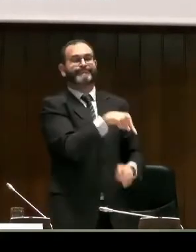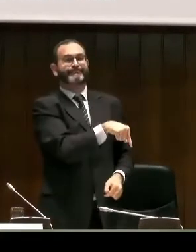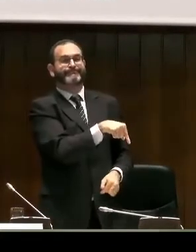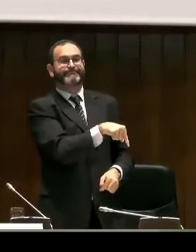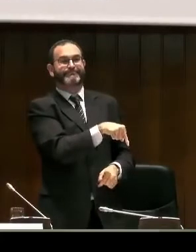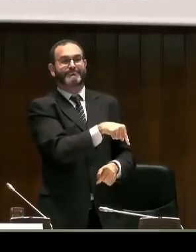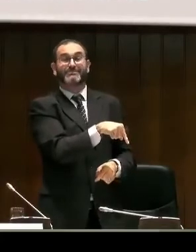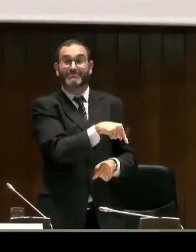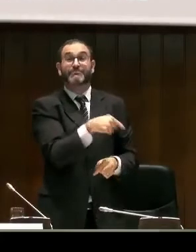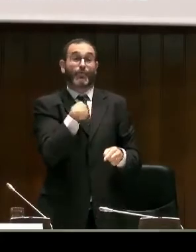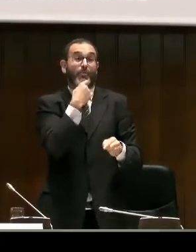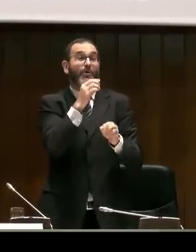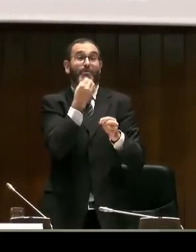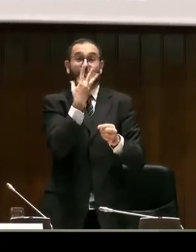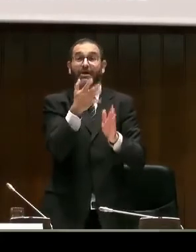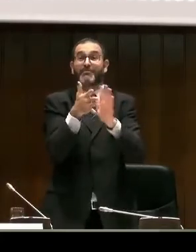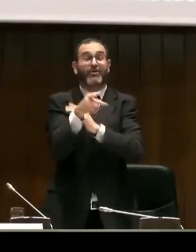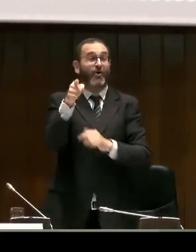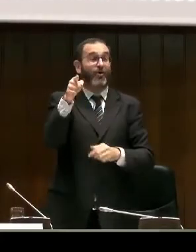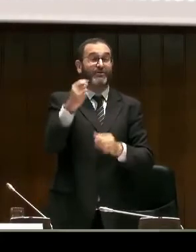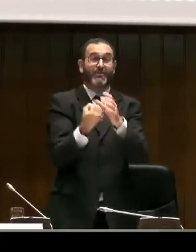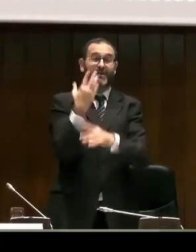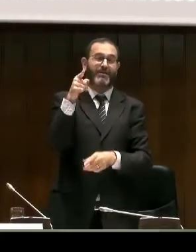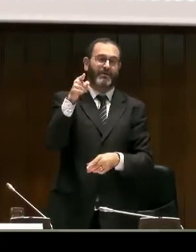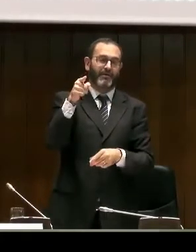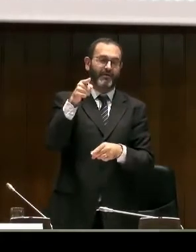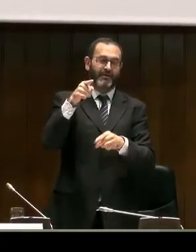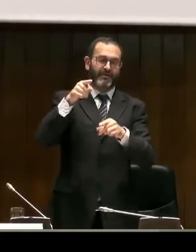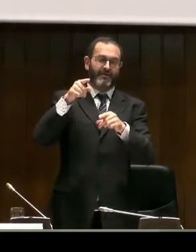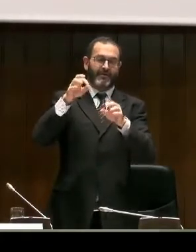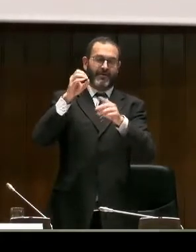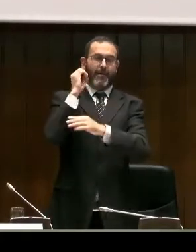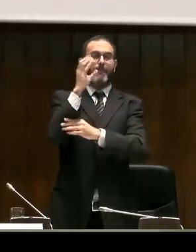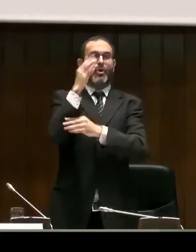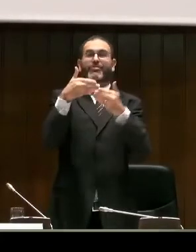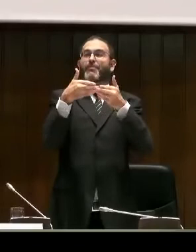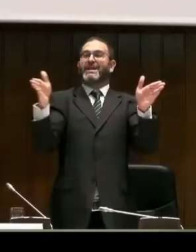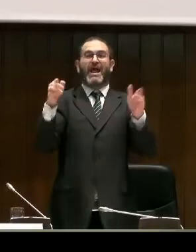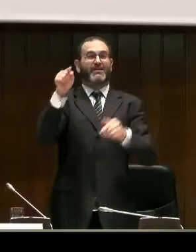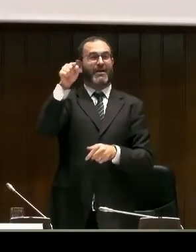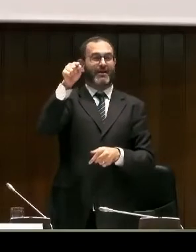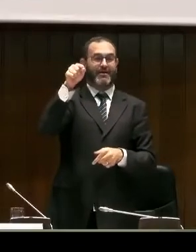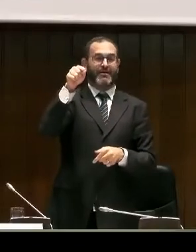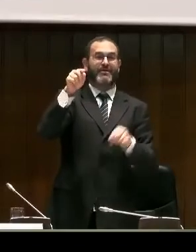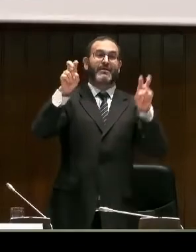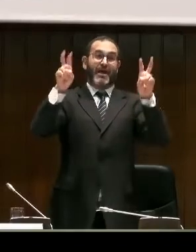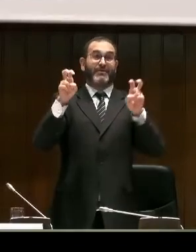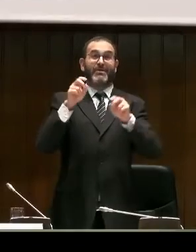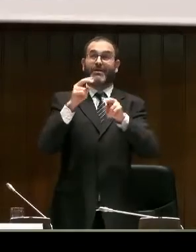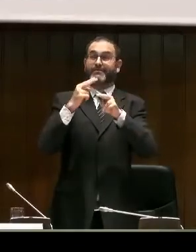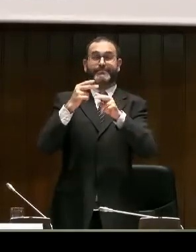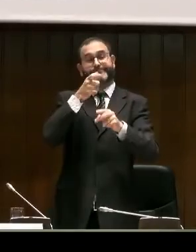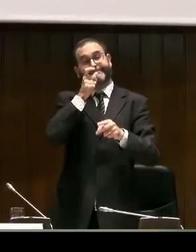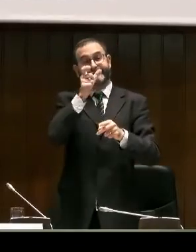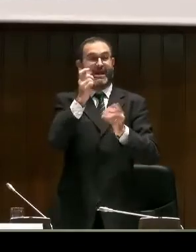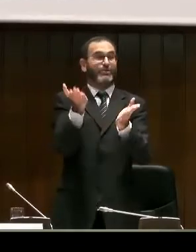criterios de titulación directamente se cubre un puesto sin atender a los méritos laborales de esta persona. Nosotros no estamos de